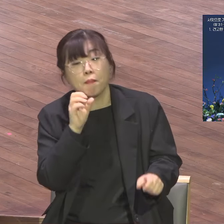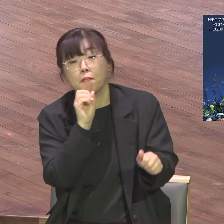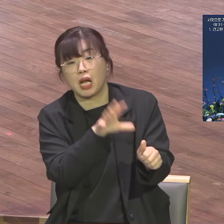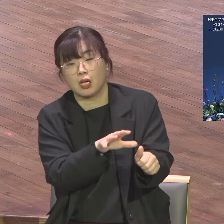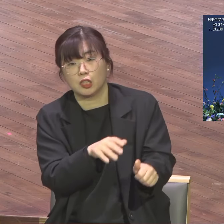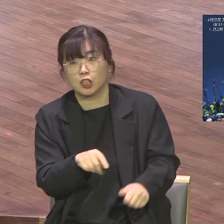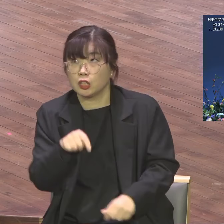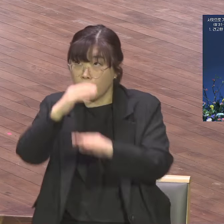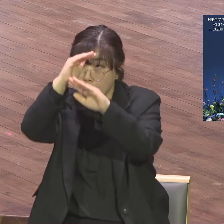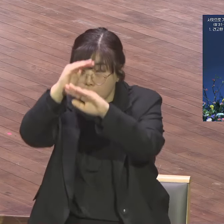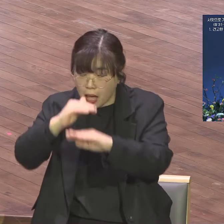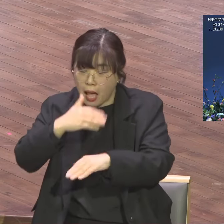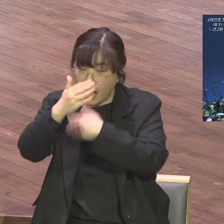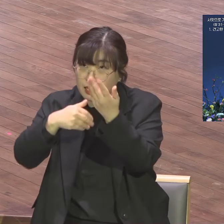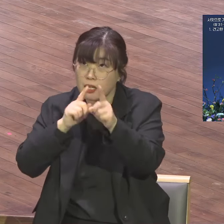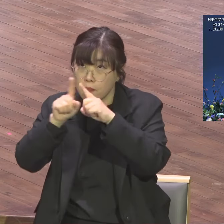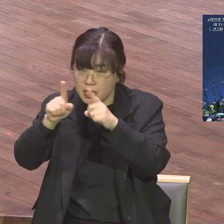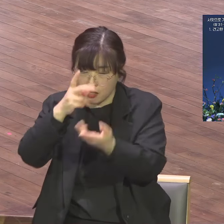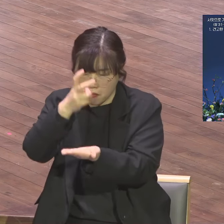지켜 행하라.